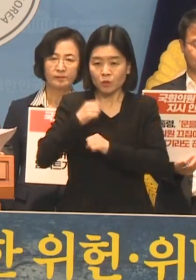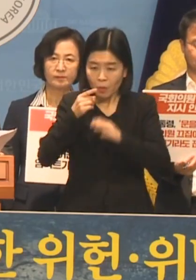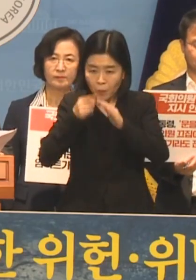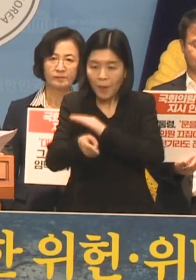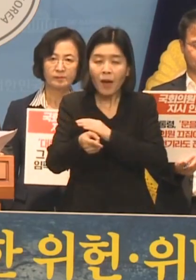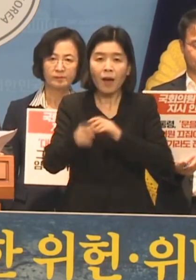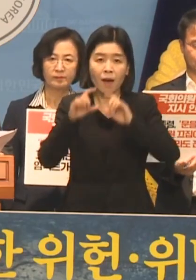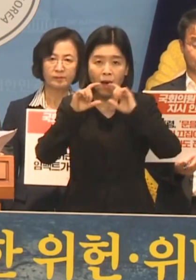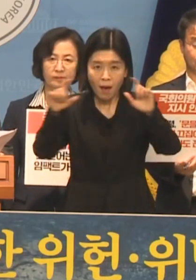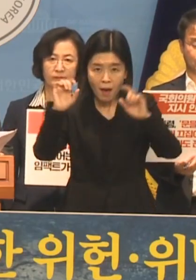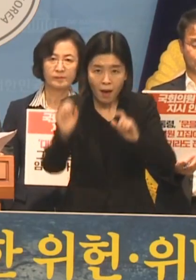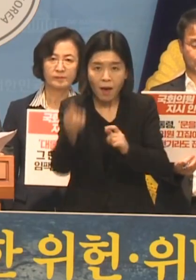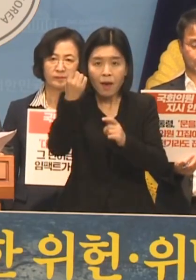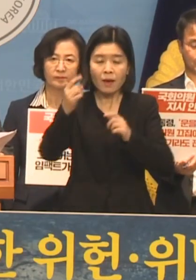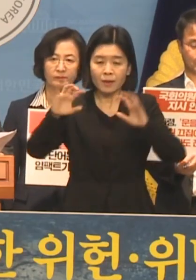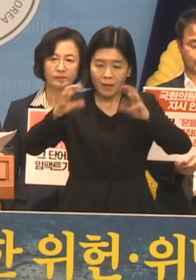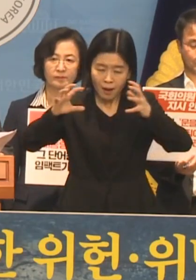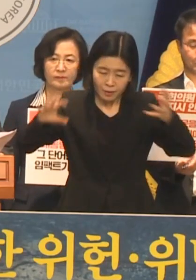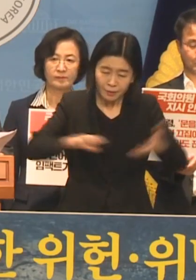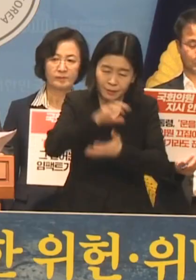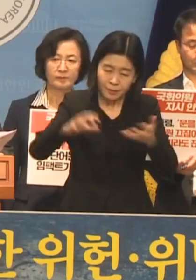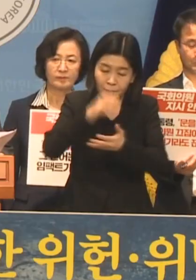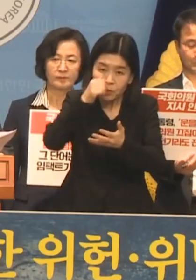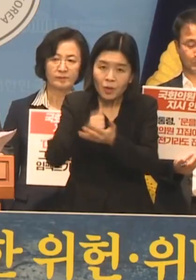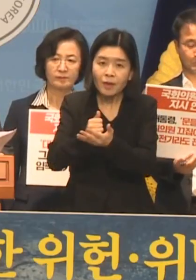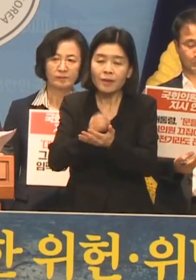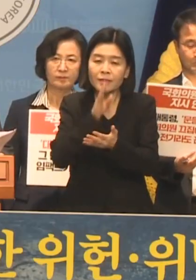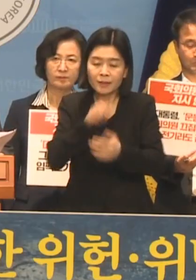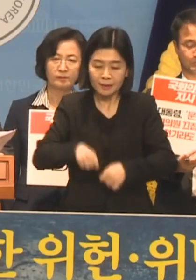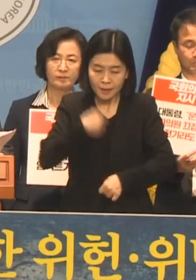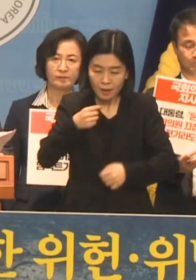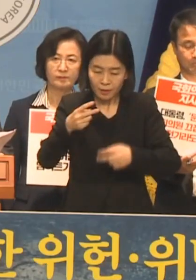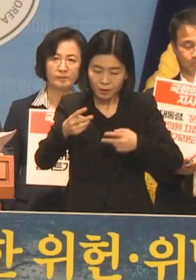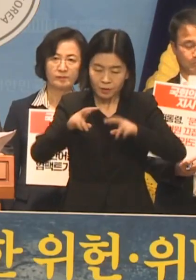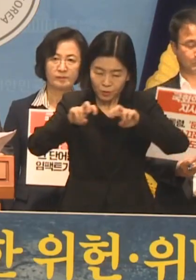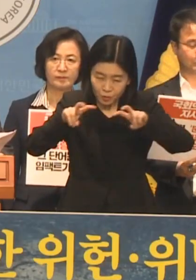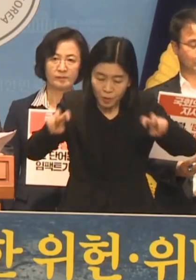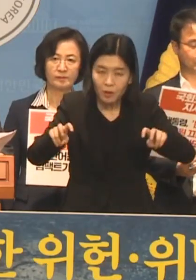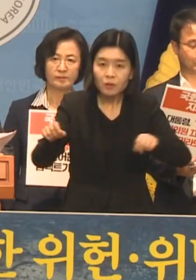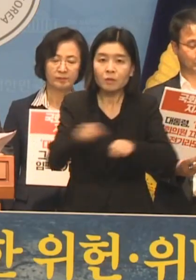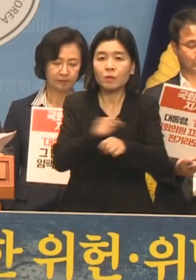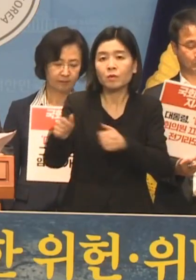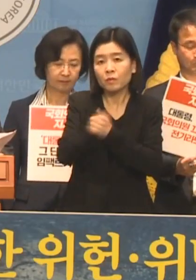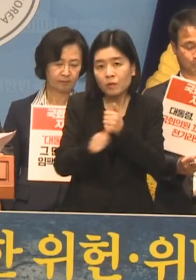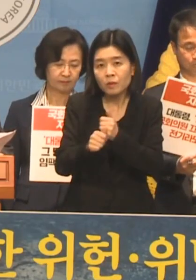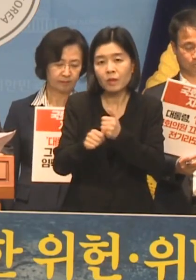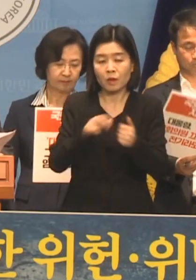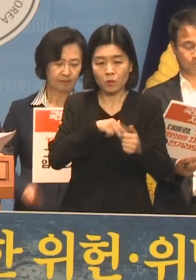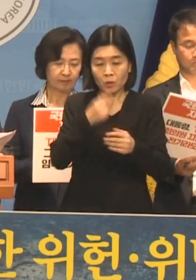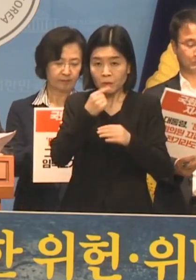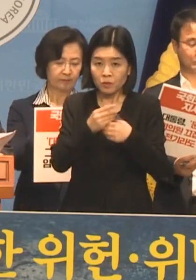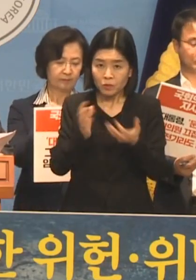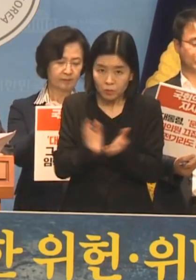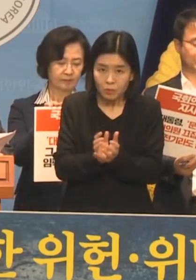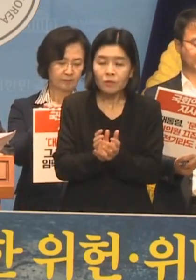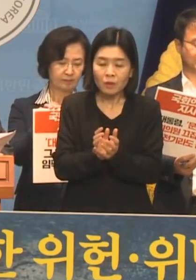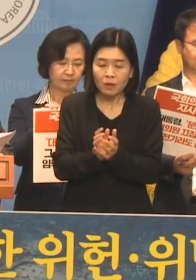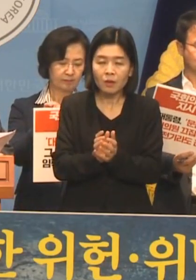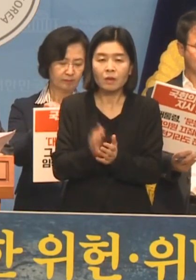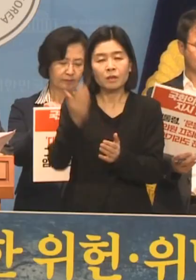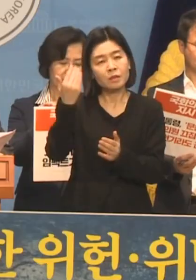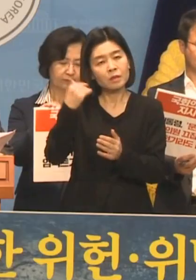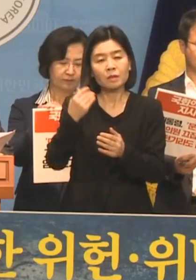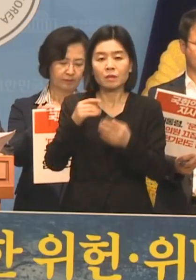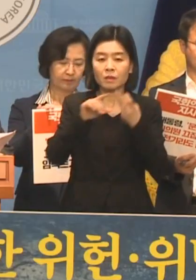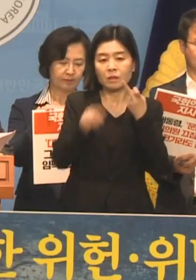통한 내란 혐의 진상규명 국정조사 특별위원회 소속 더불어민주당 위원들은 지난